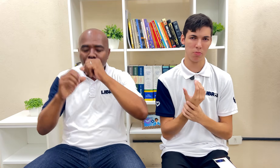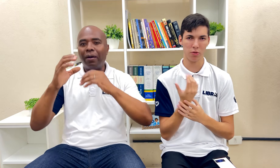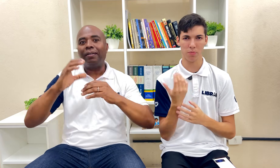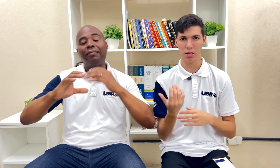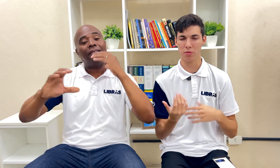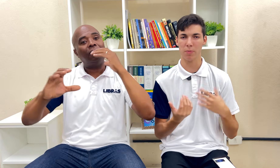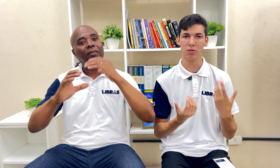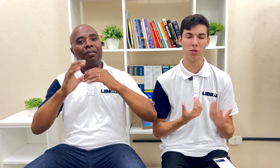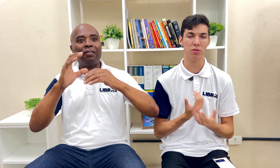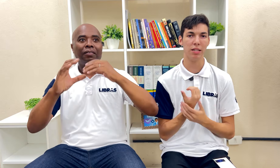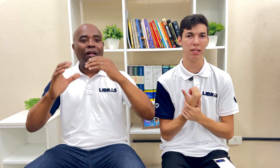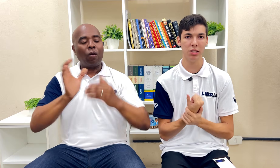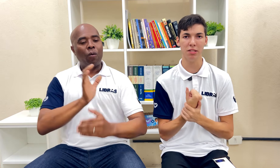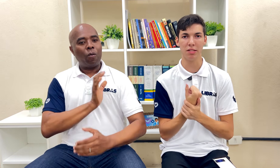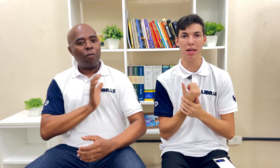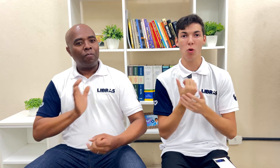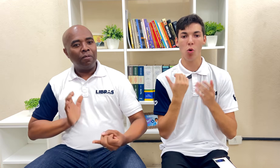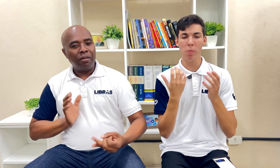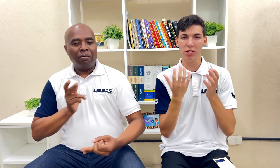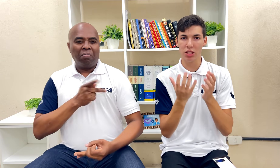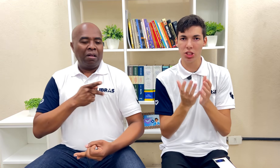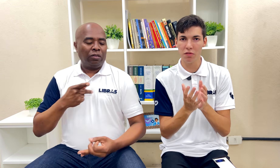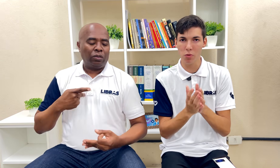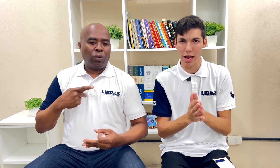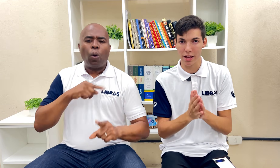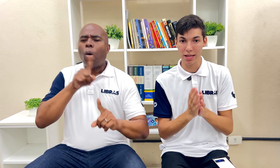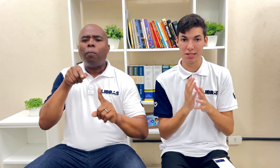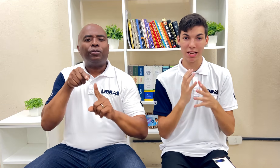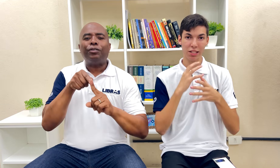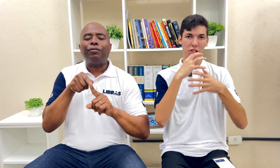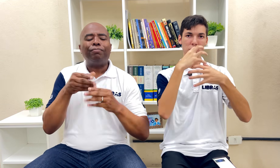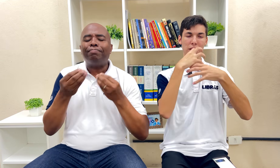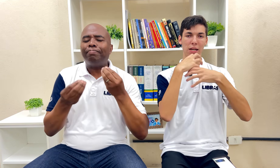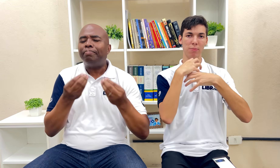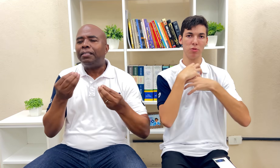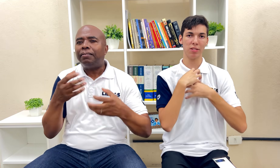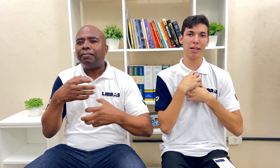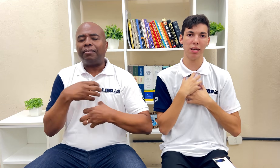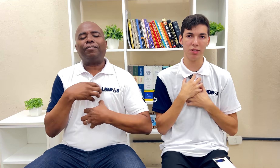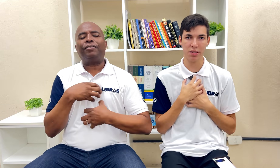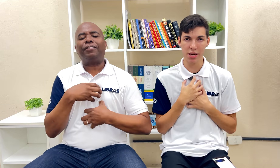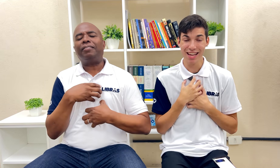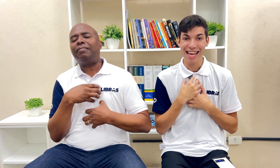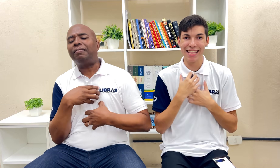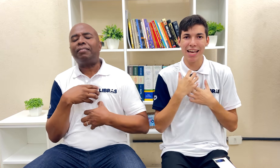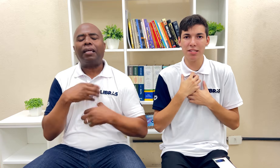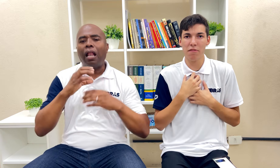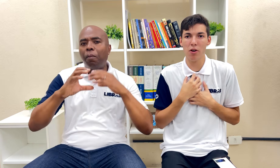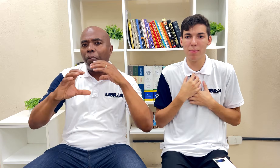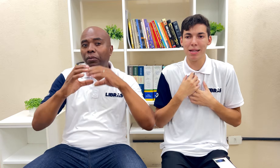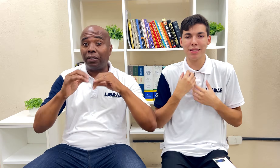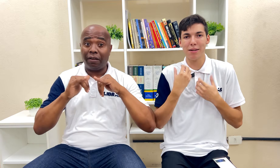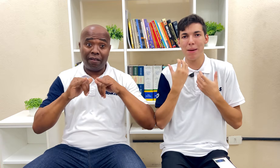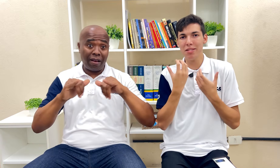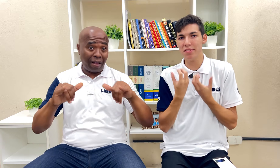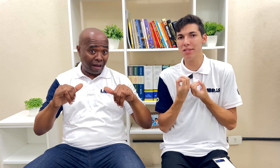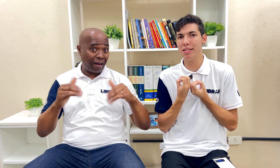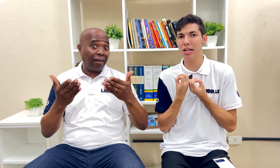pelos bispos, pastores, os tecladistas, o objetivo é sentir o que aquela música quer dizer e dessa forma ter mais facilidade de